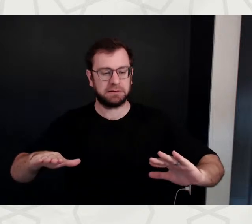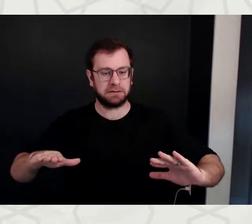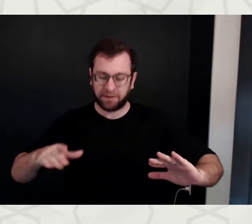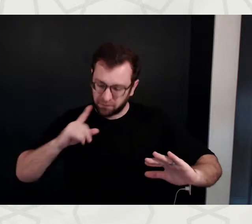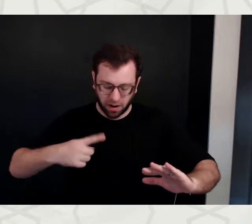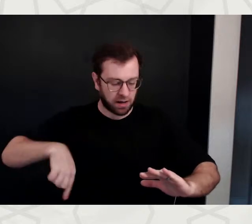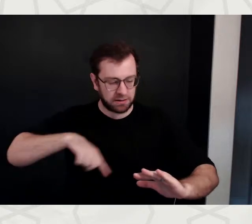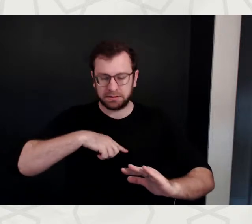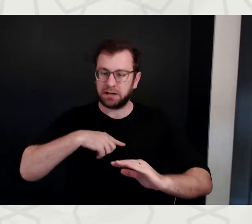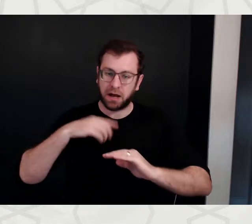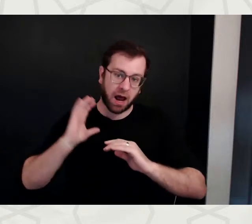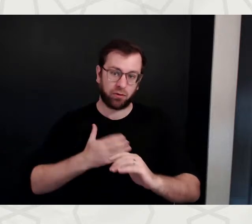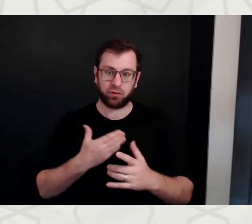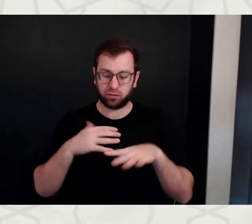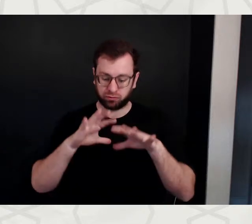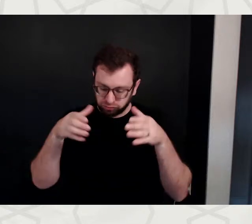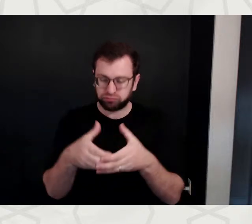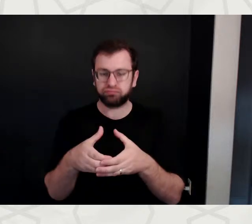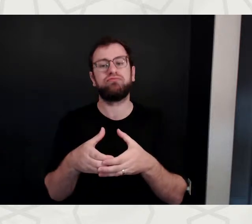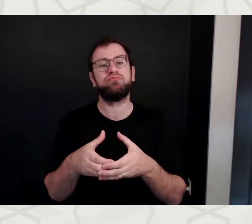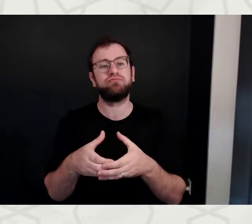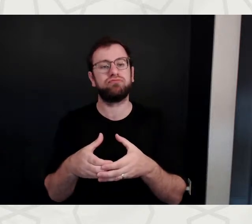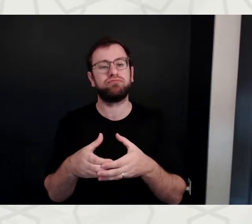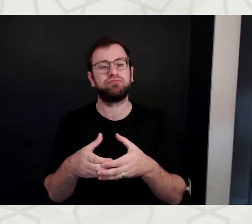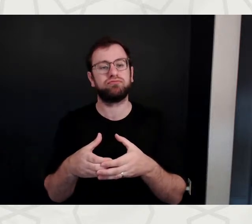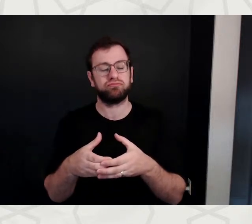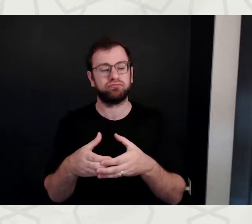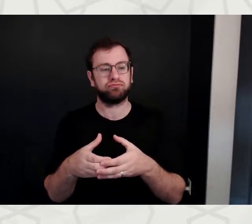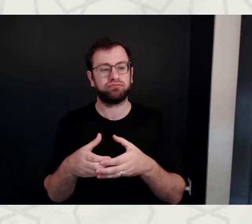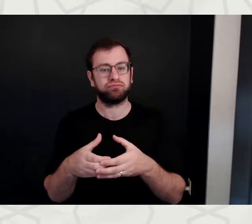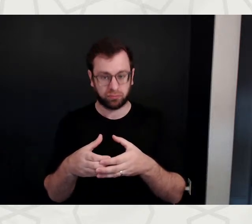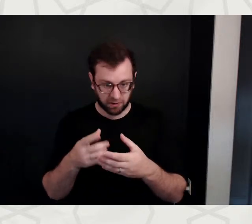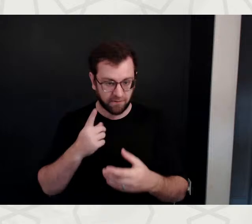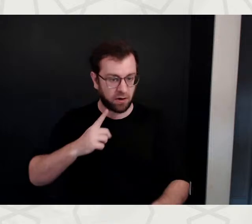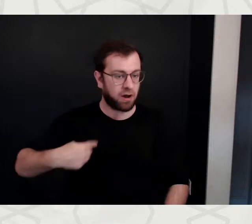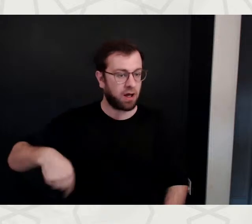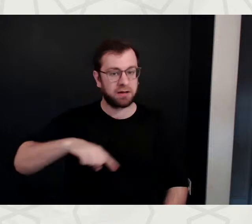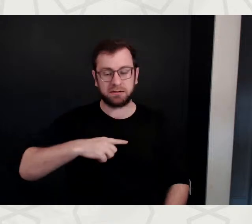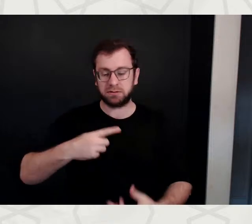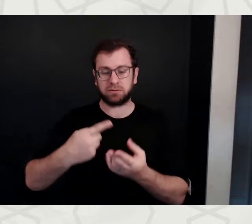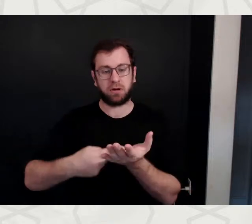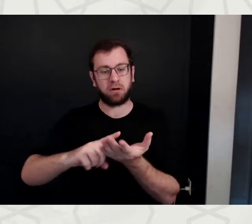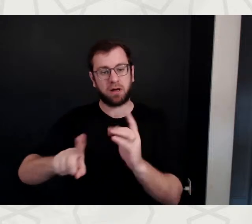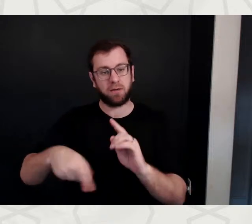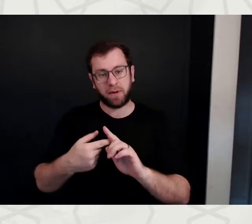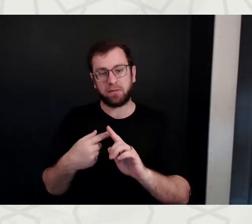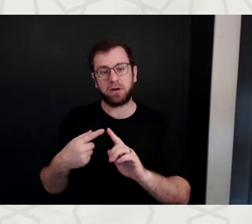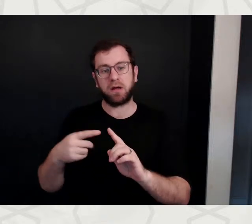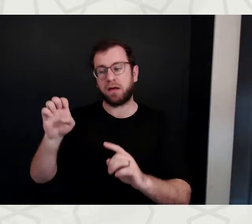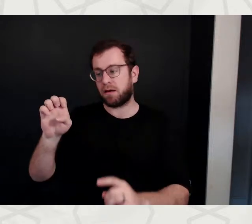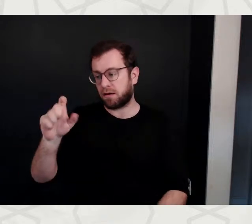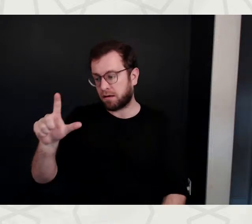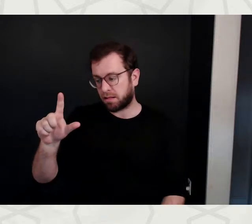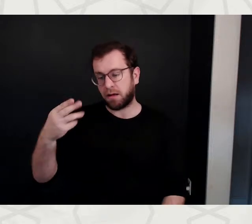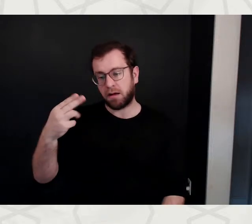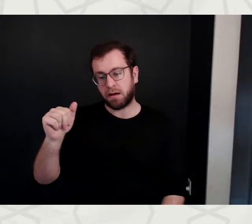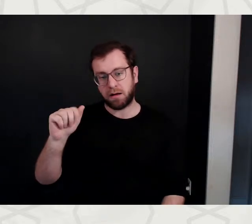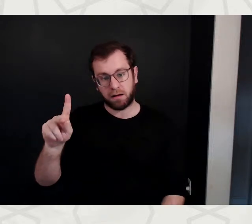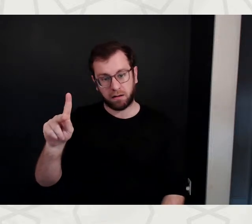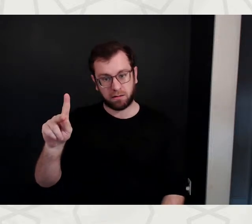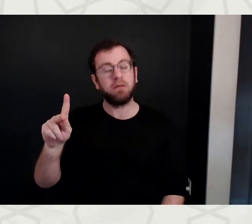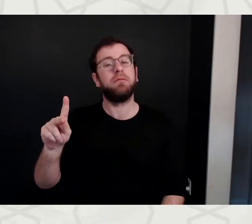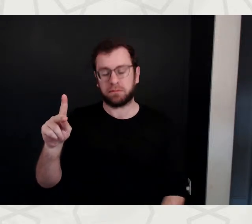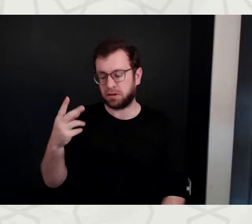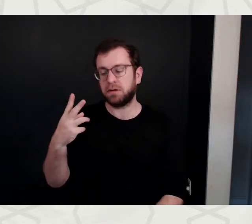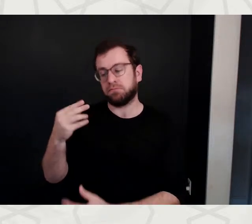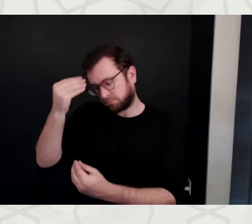civilization. And Allah Azza wa Jal, in speaking about al-haq, told the Prophet ﷺ that he